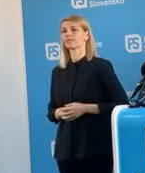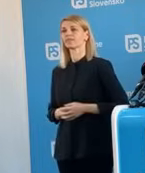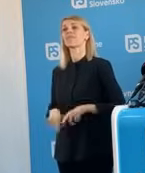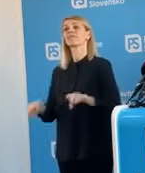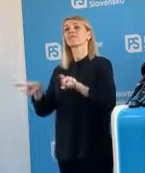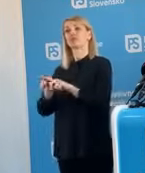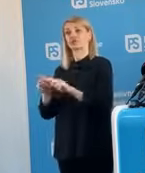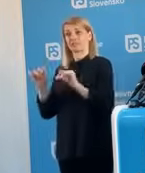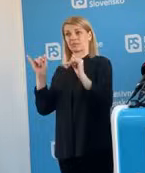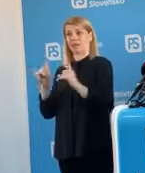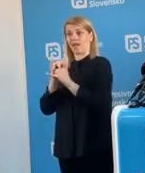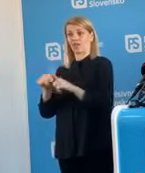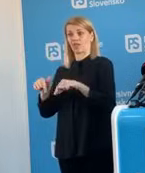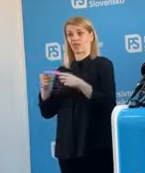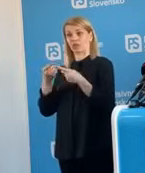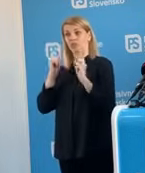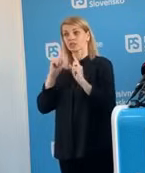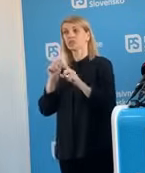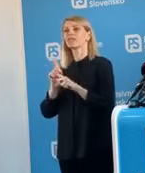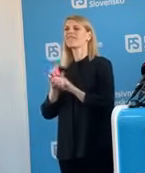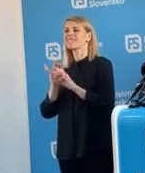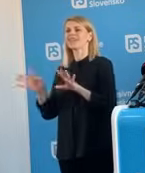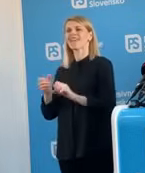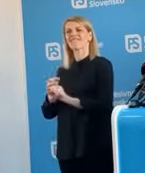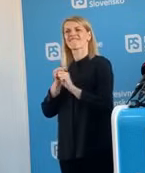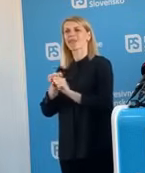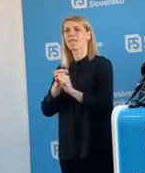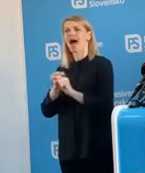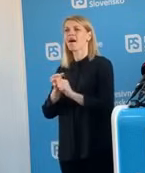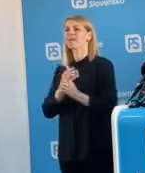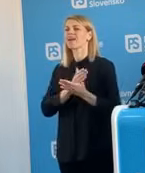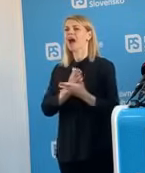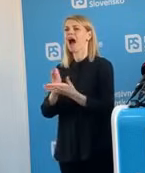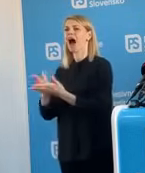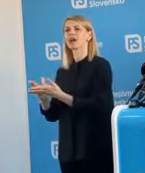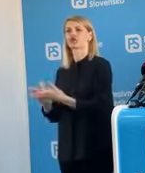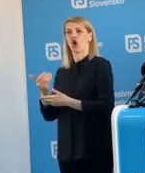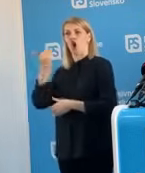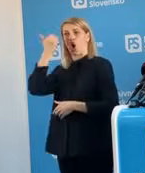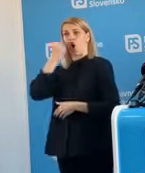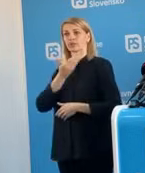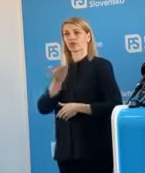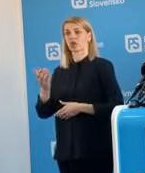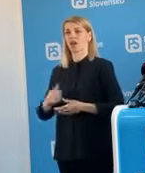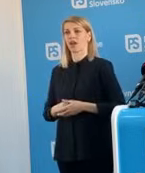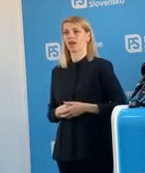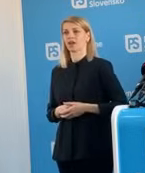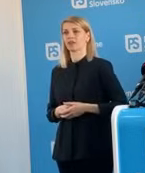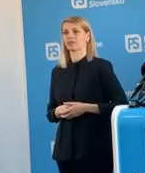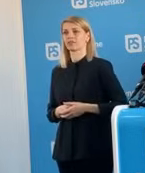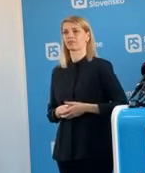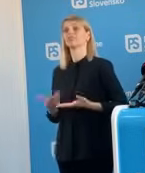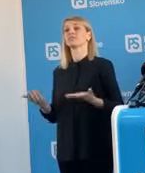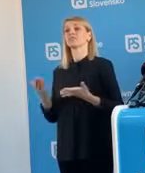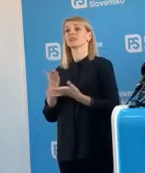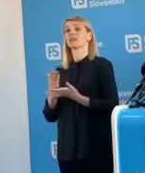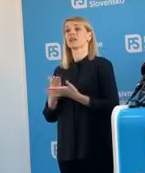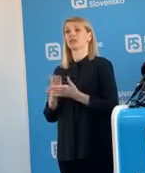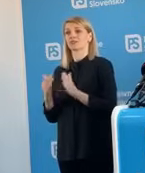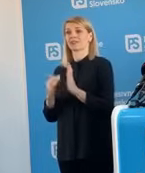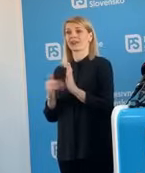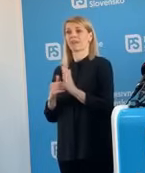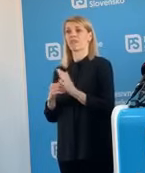že spravodlivosť na Slovensku je vymožiteľná pre každého jedného občana. A na to potrebujeme napríklad